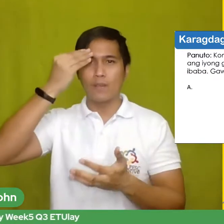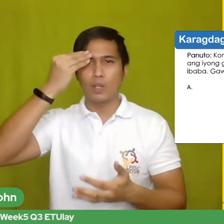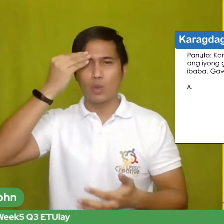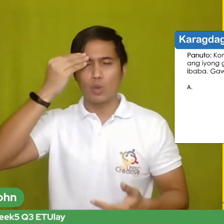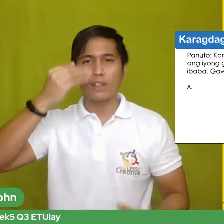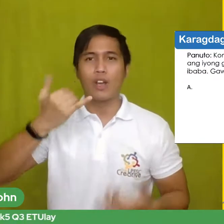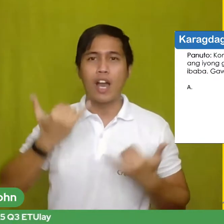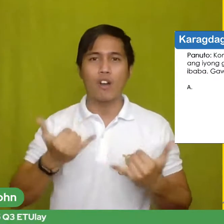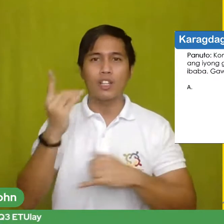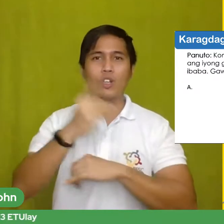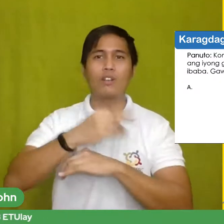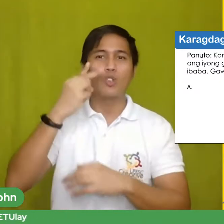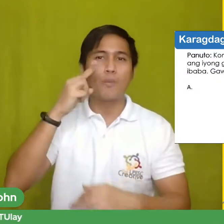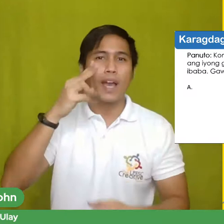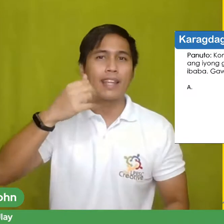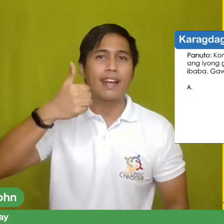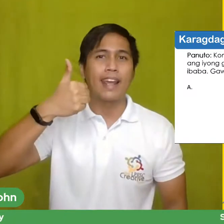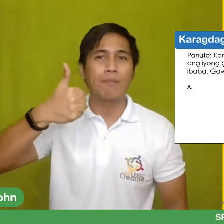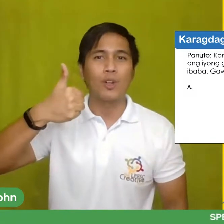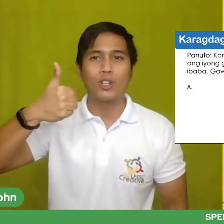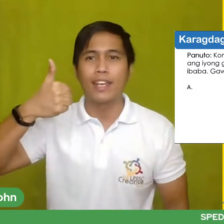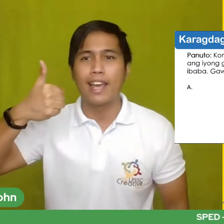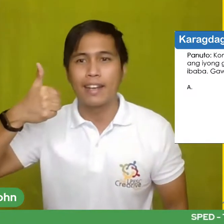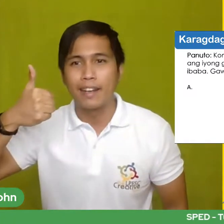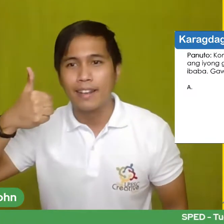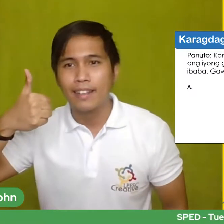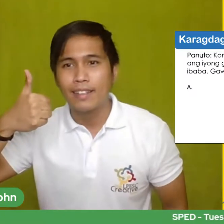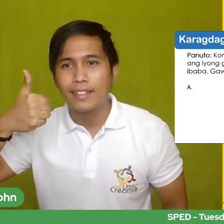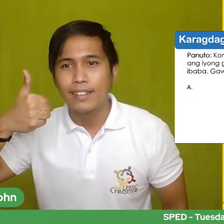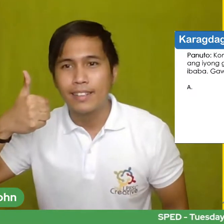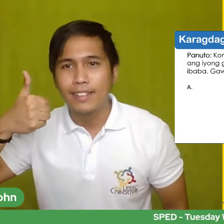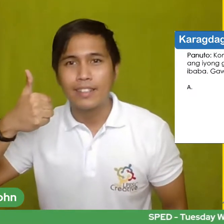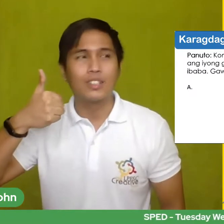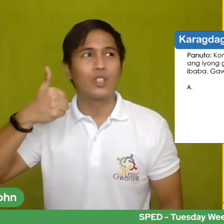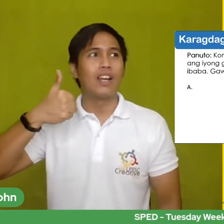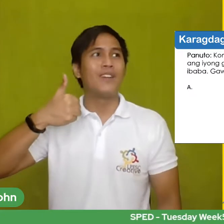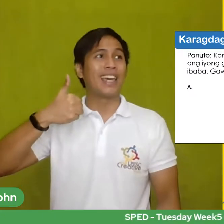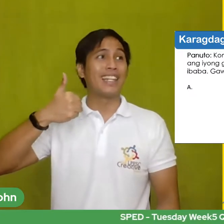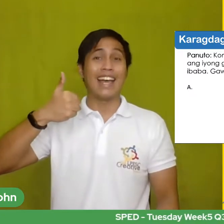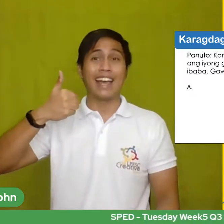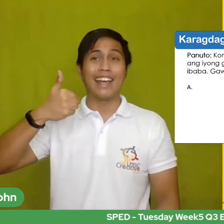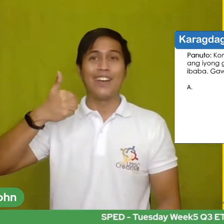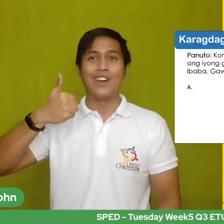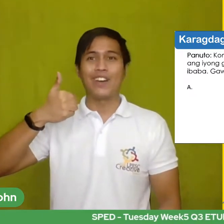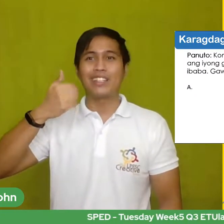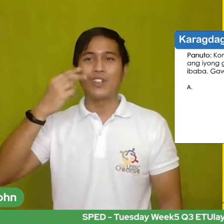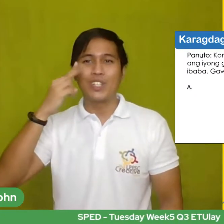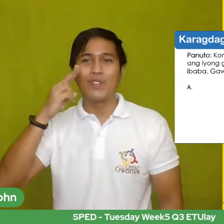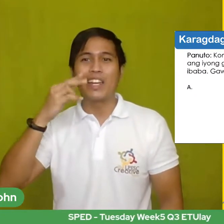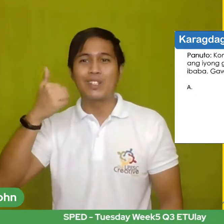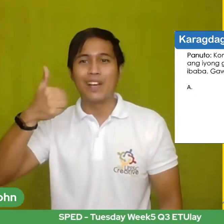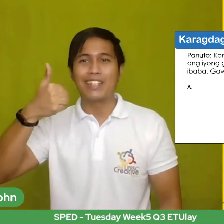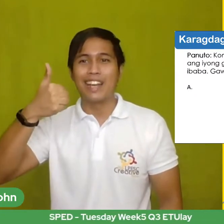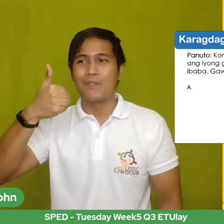may natutunan tayong araw na ito, eh gusto ko makita ang like button na yan. Gusto ko lang makita. Okay, kung sinong gets man the like